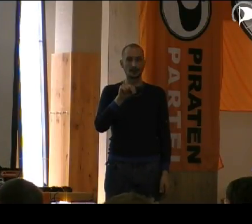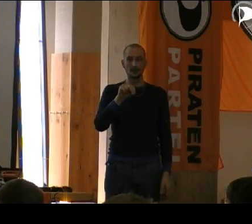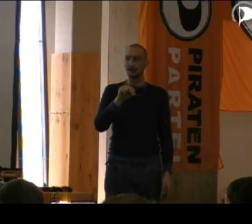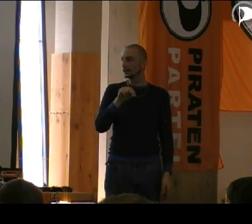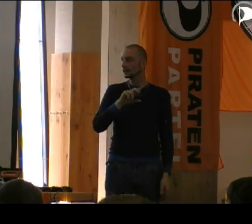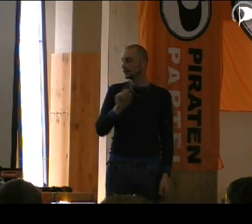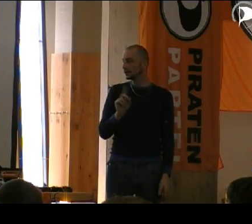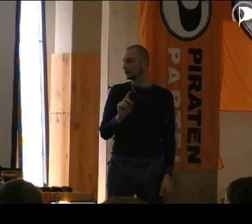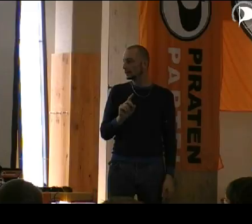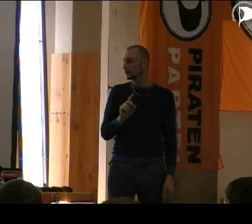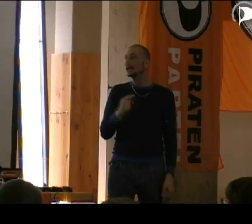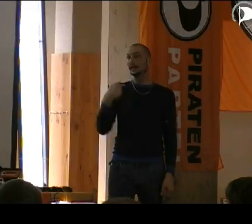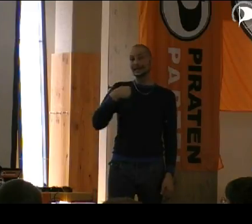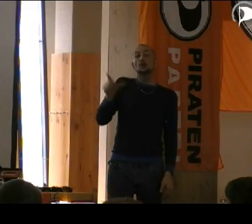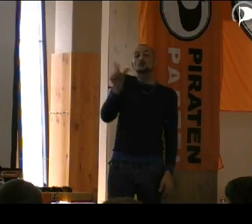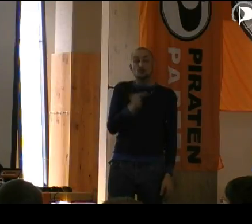vollmachten